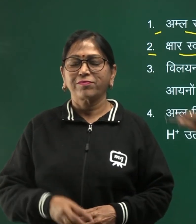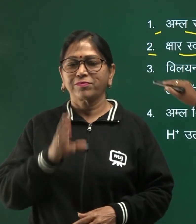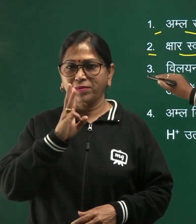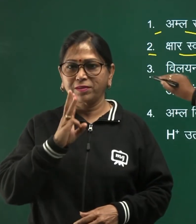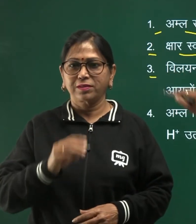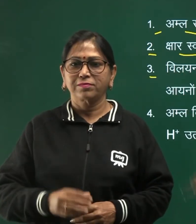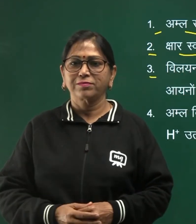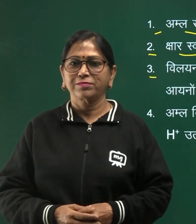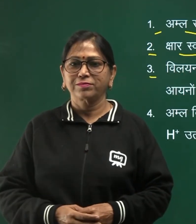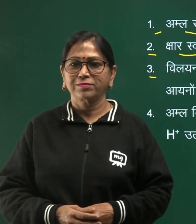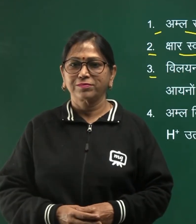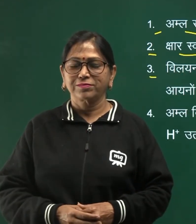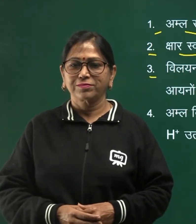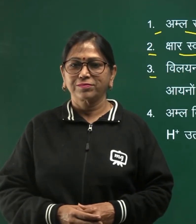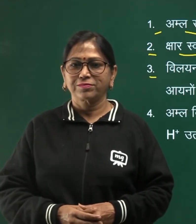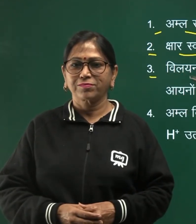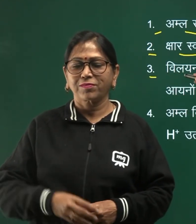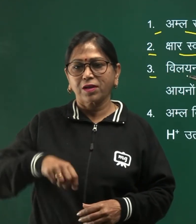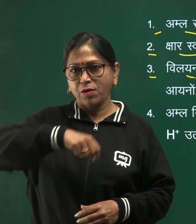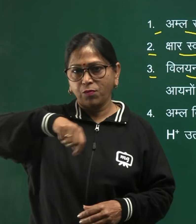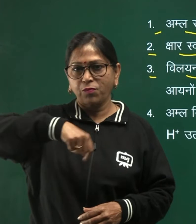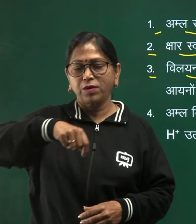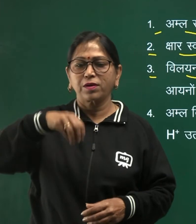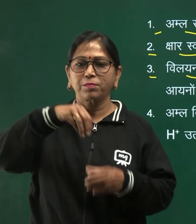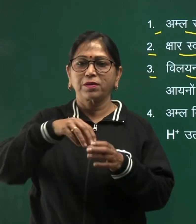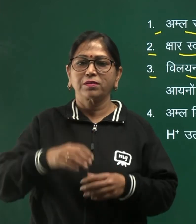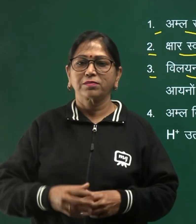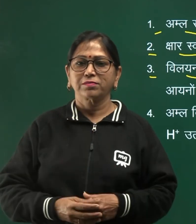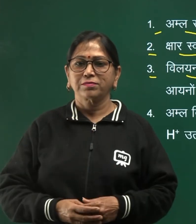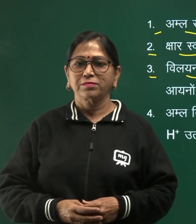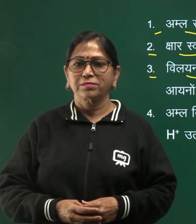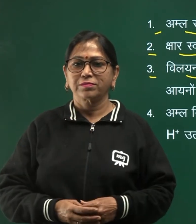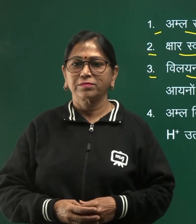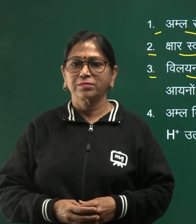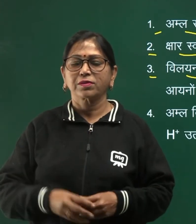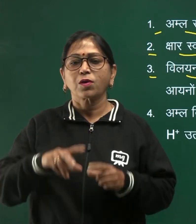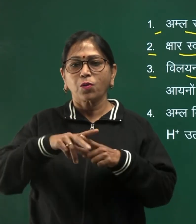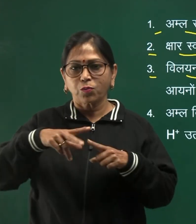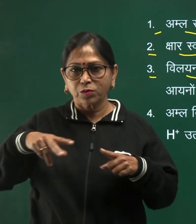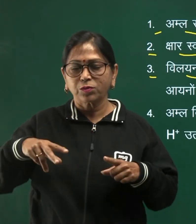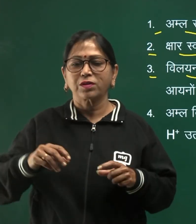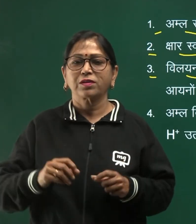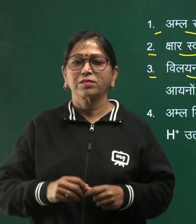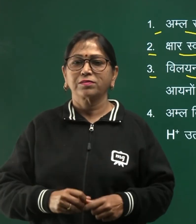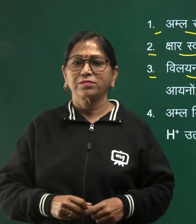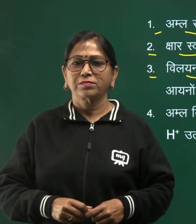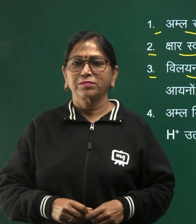कड़वे होते हैं namraten मिलियन में